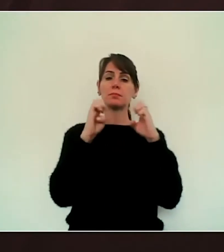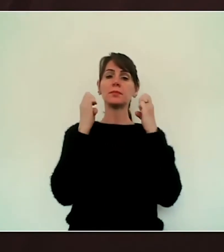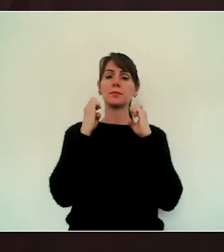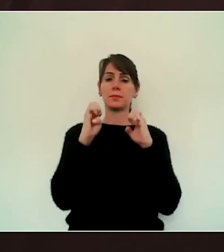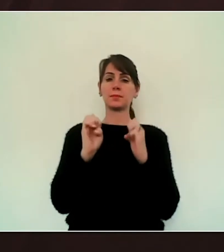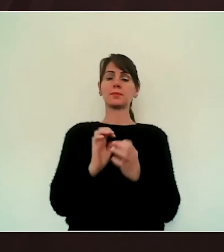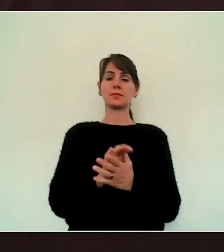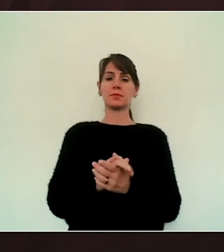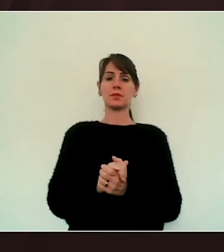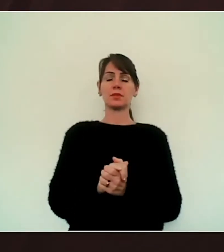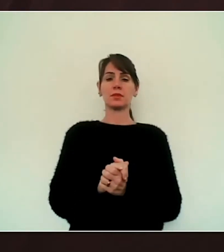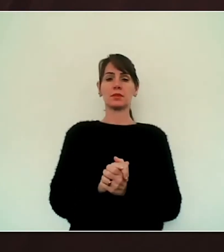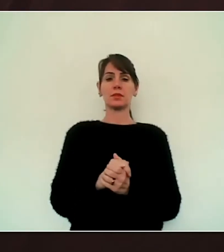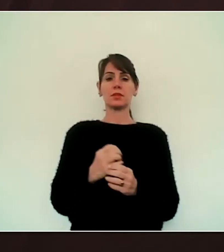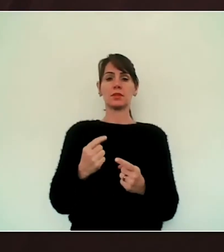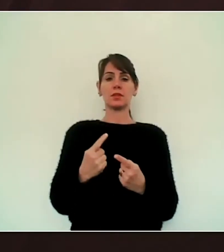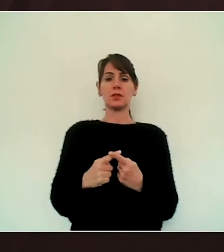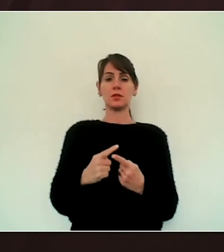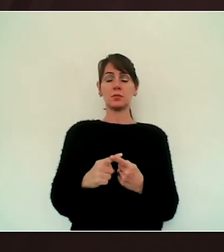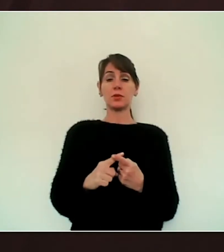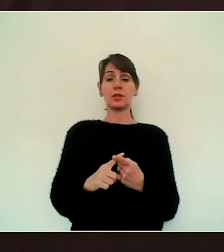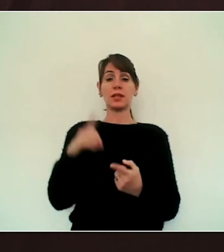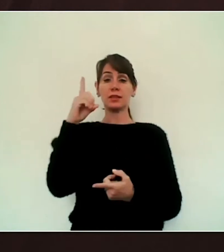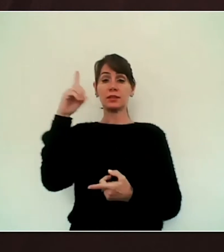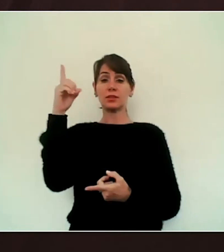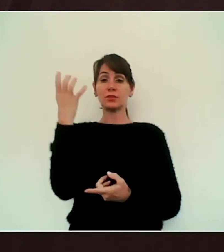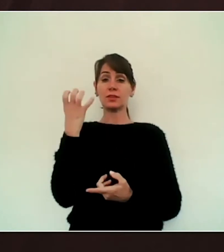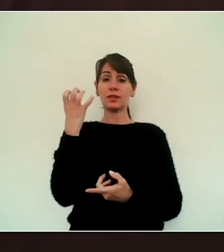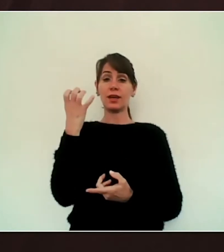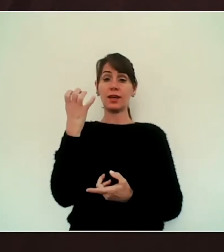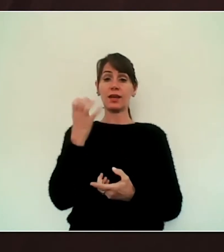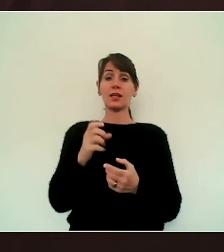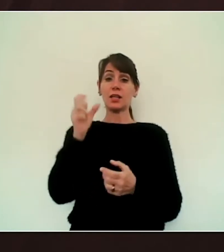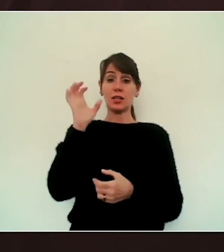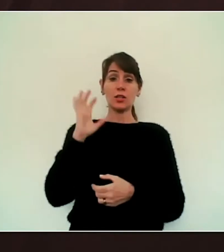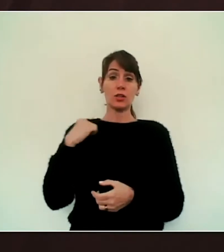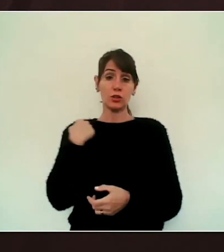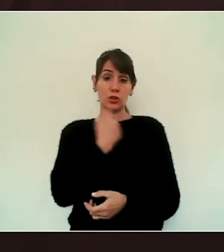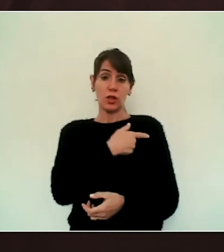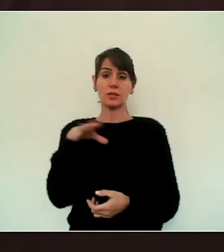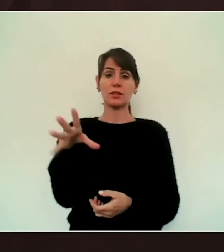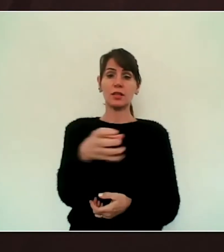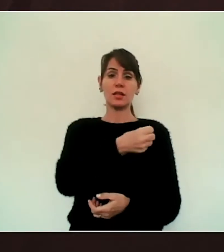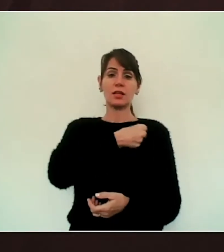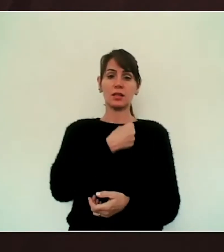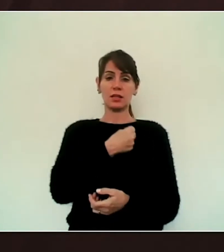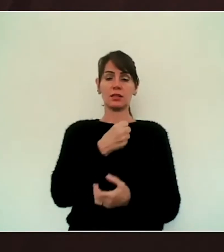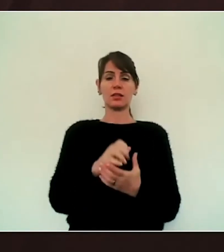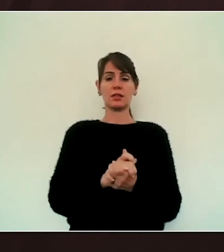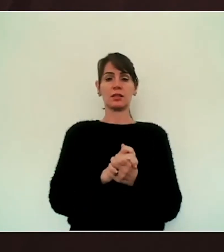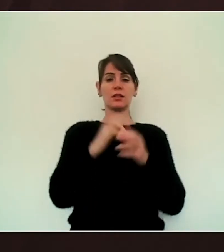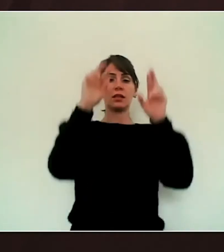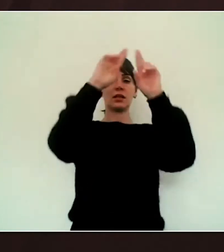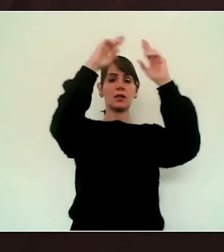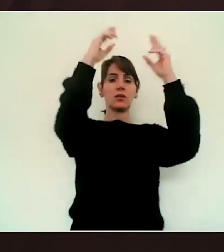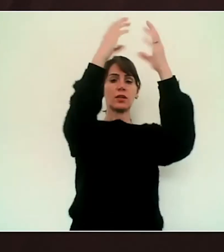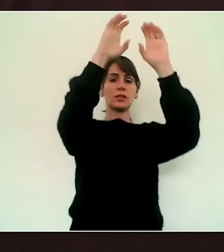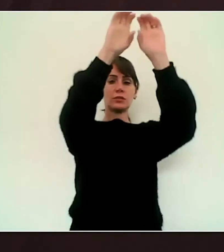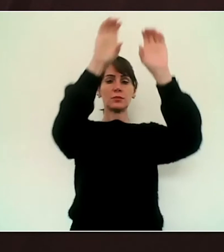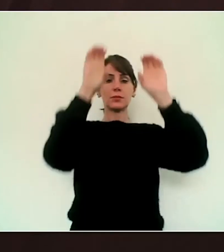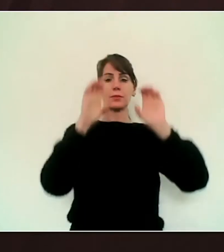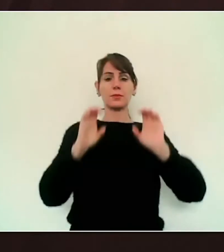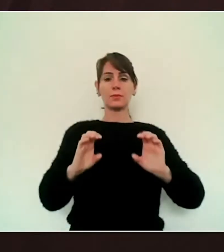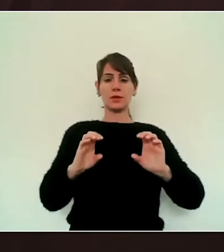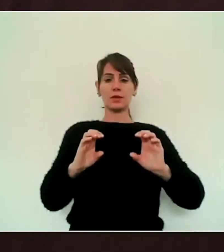Porque Deus quer obter fruto do nosso meio. O fruto é o reino dele crescendo, é a igreja sendo edificada,